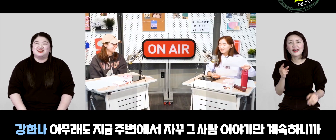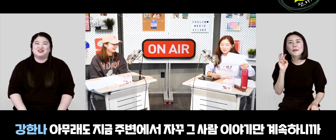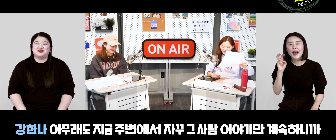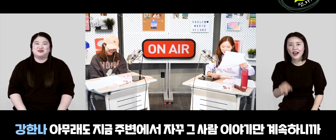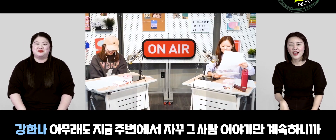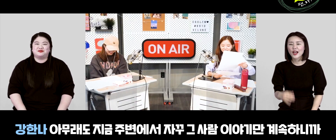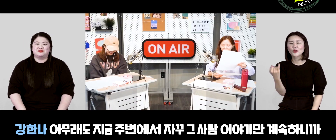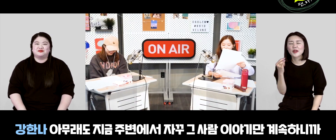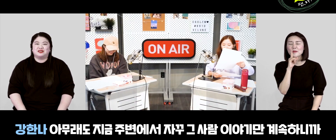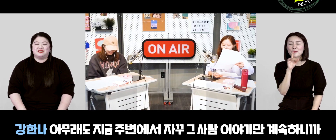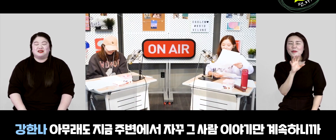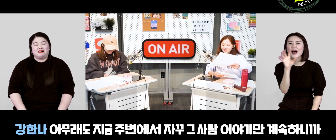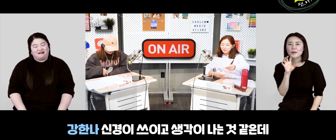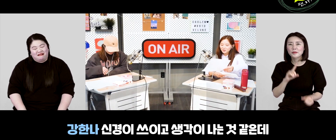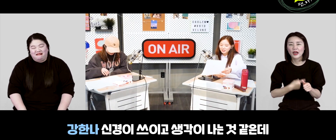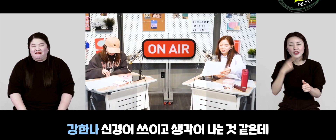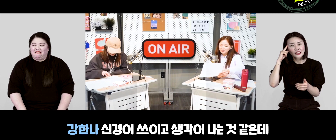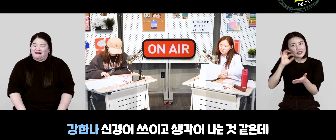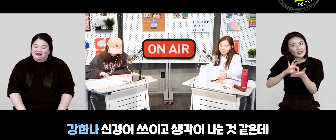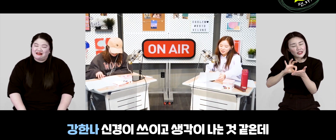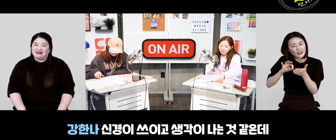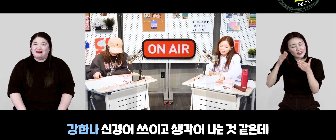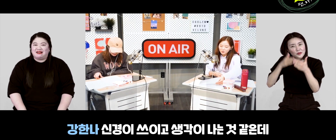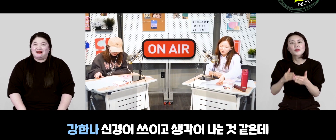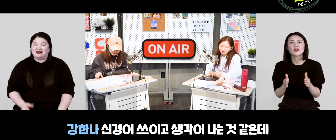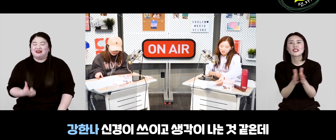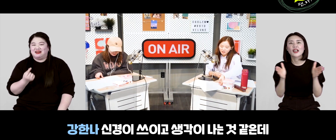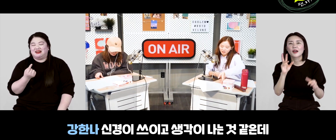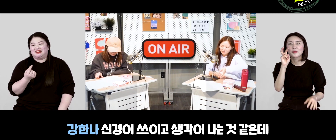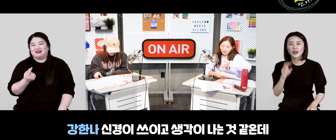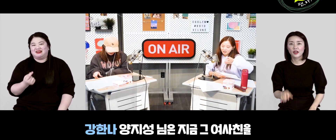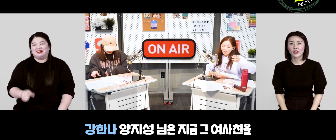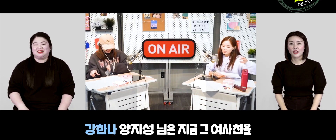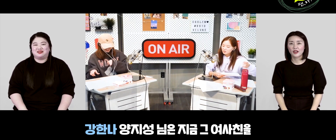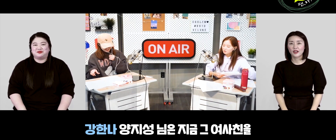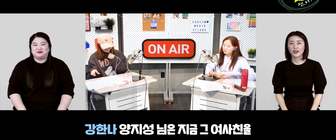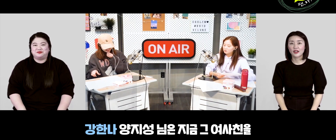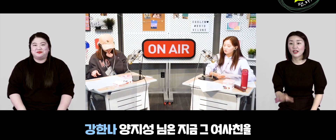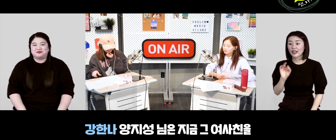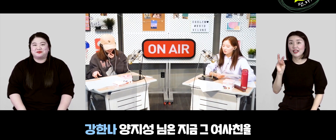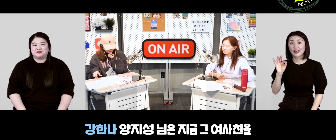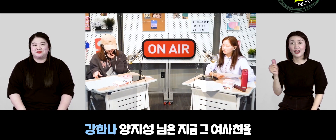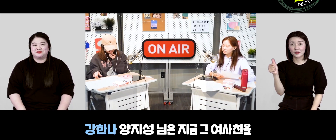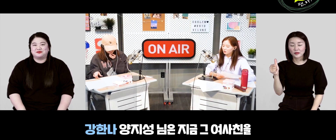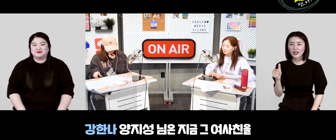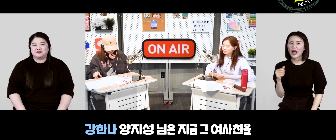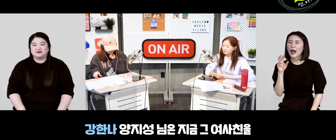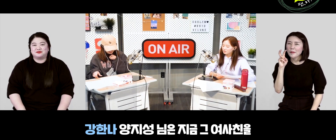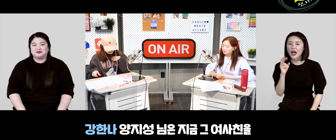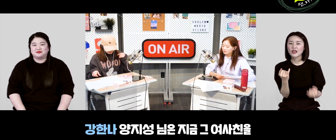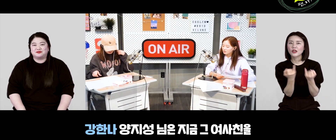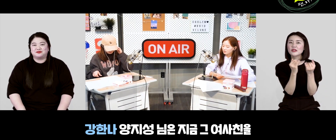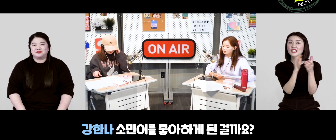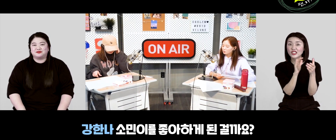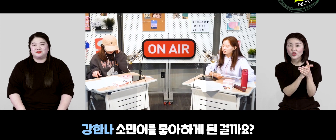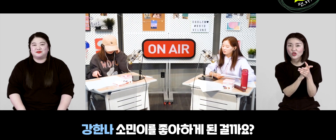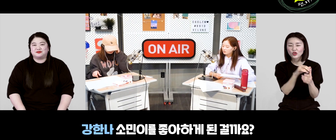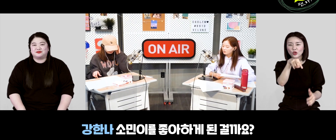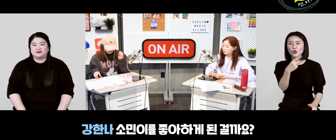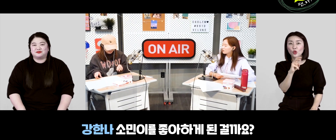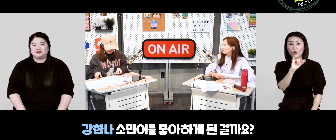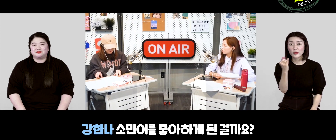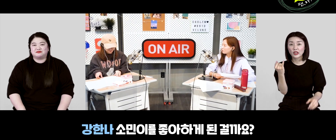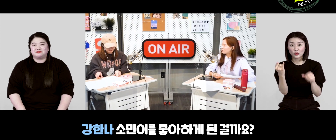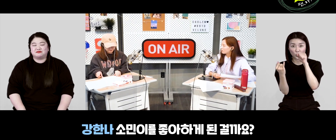사람 이야기만 계속하니까 신경이 쓰이고 생각이 나는 것 같은데 그쵸. 양지성님은 지금 그 여사친을